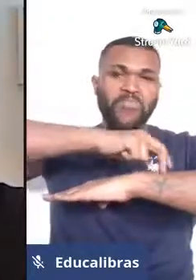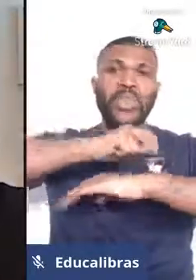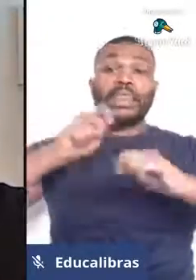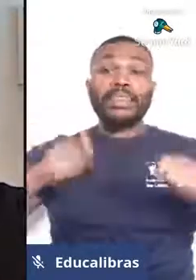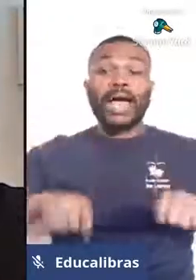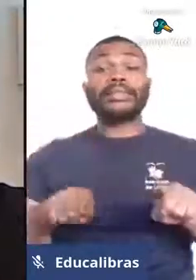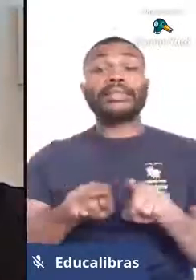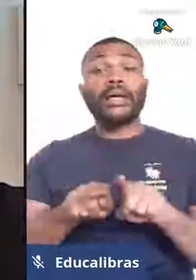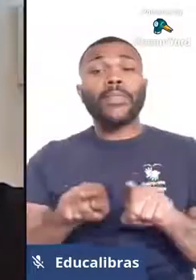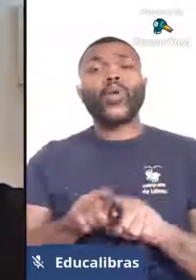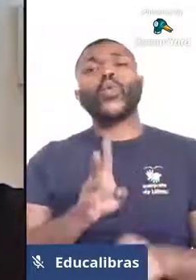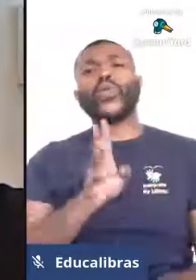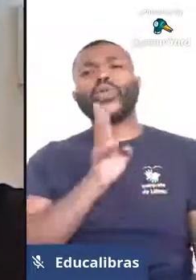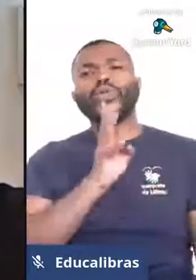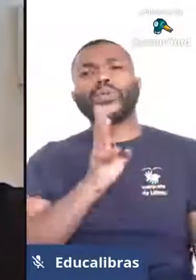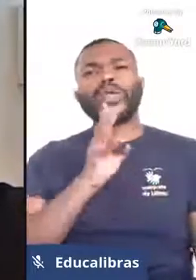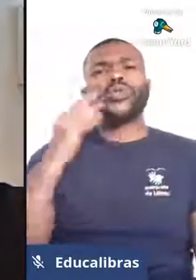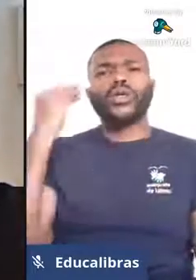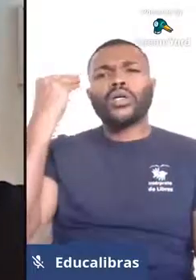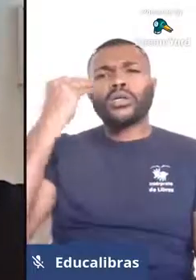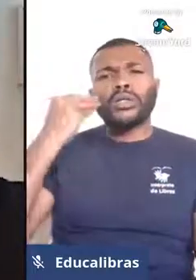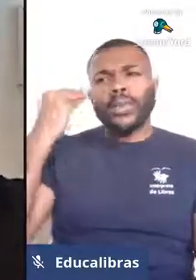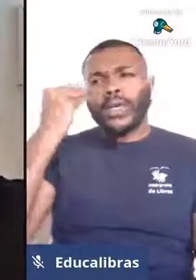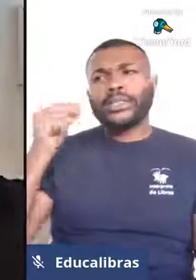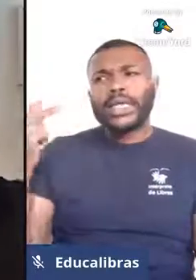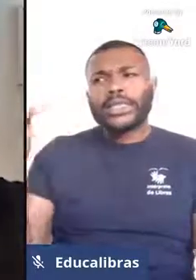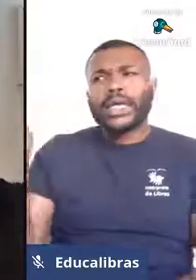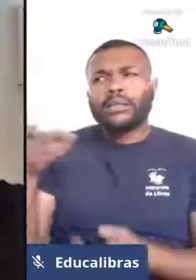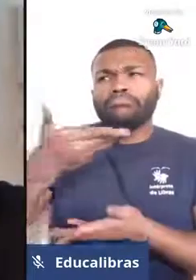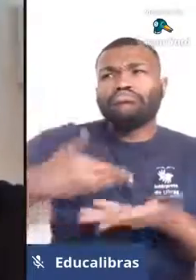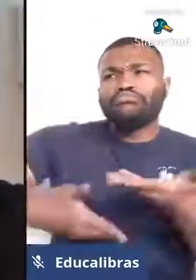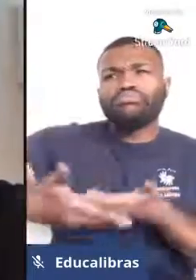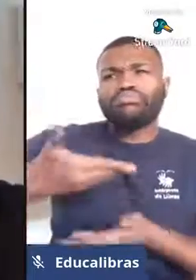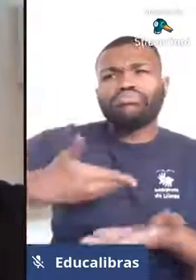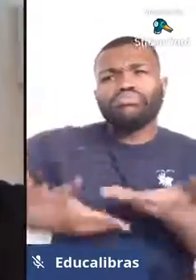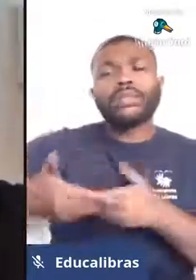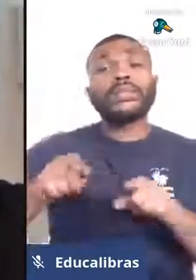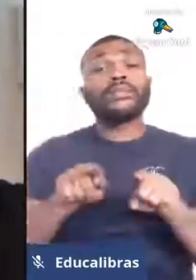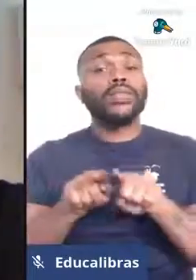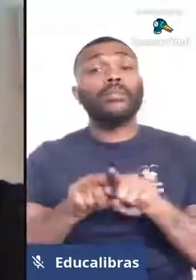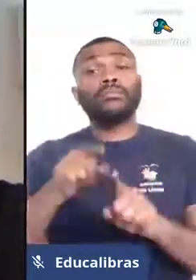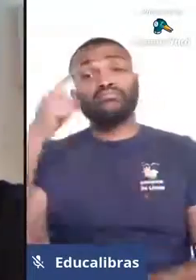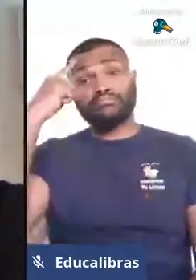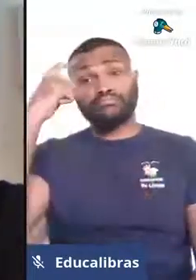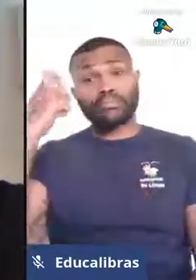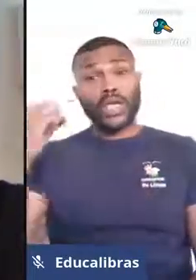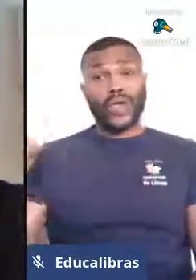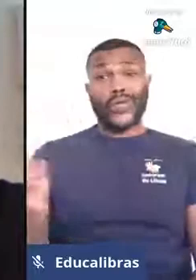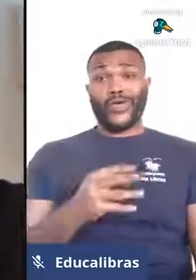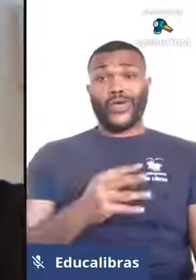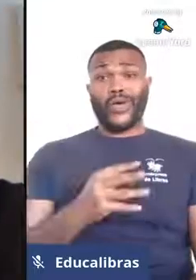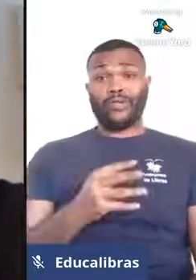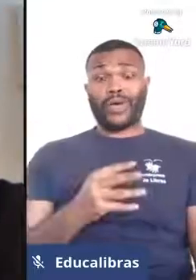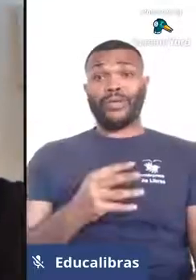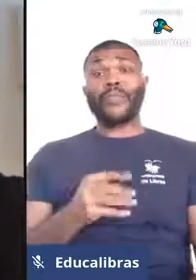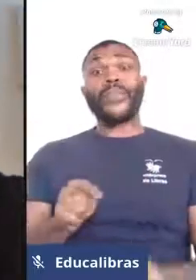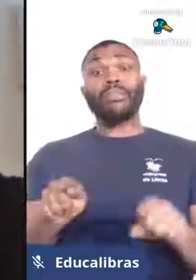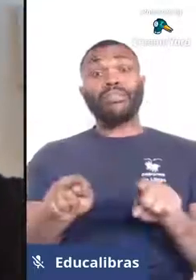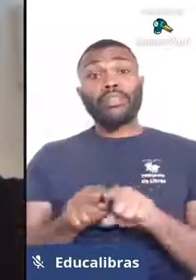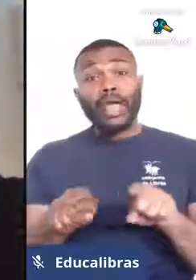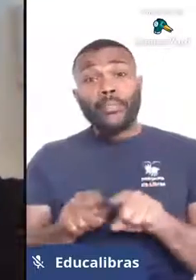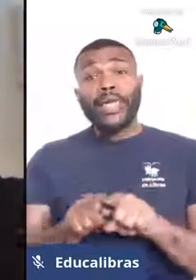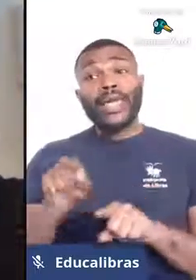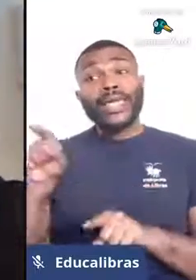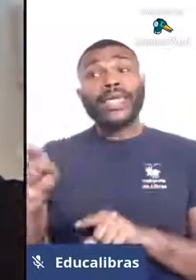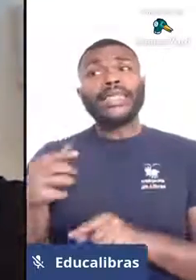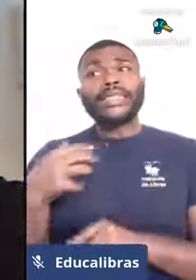diálogo com a bagagem que eles trouxeram, e em termos de novos insights. Então, não só se sentiram acolhidos,